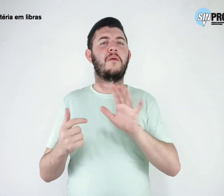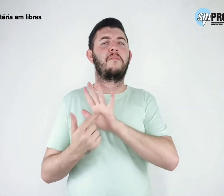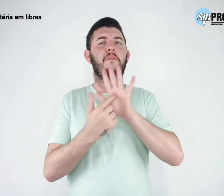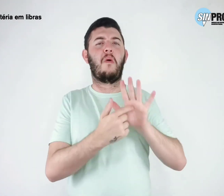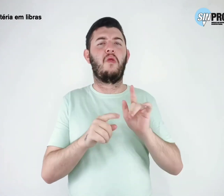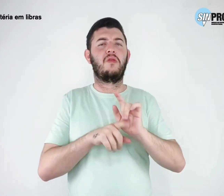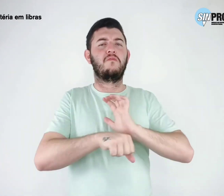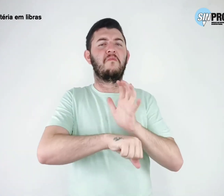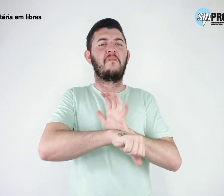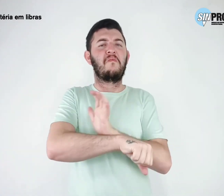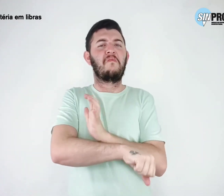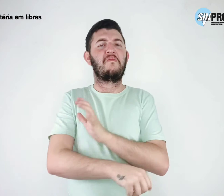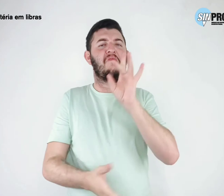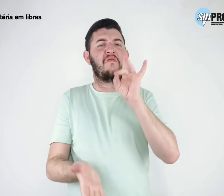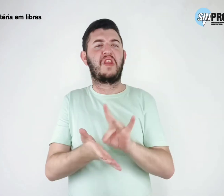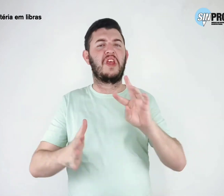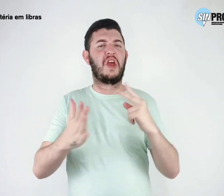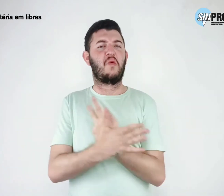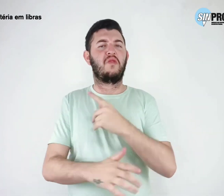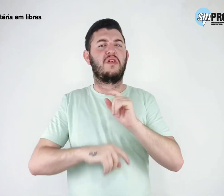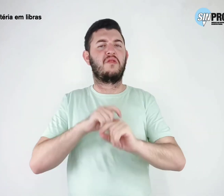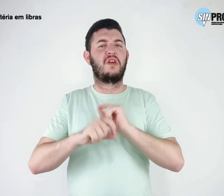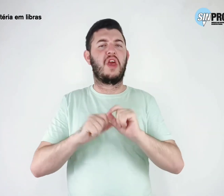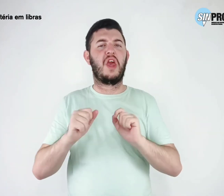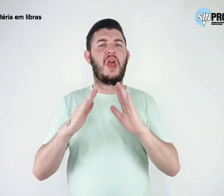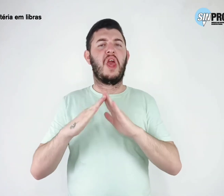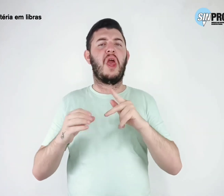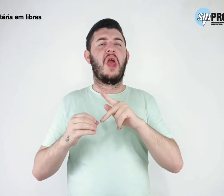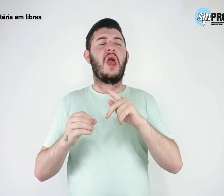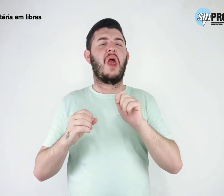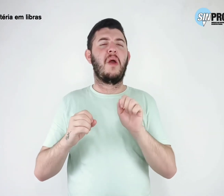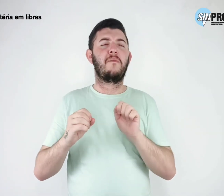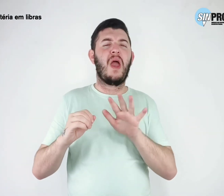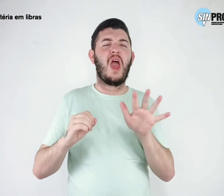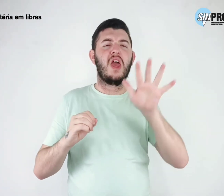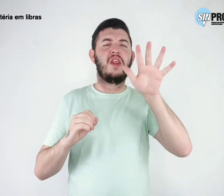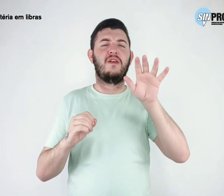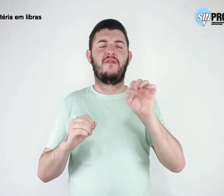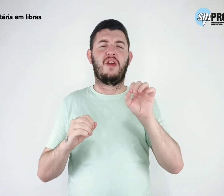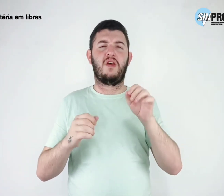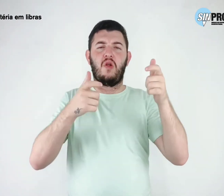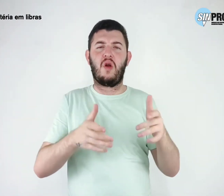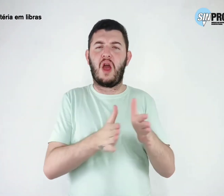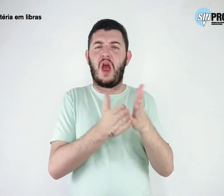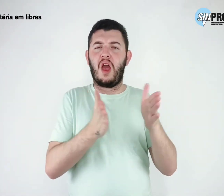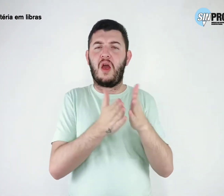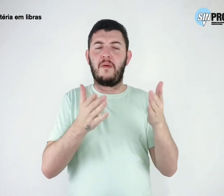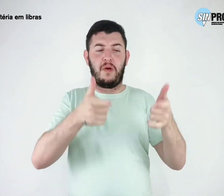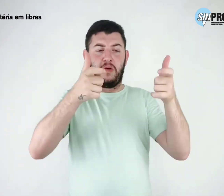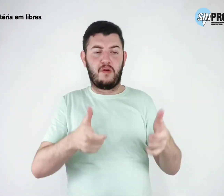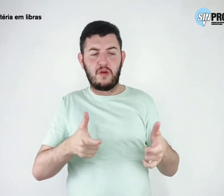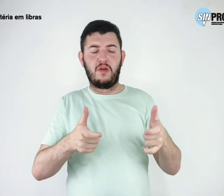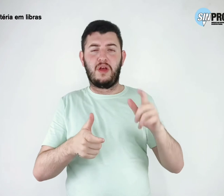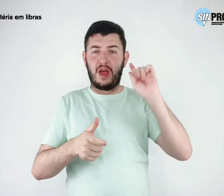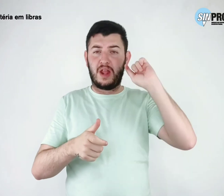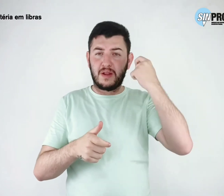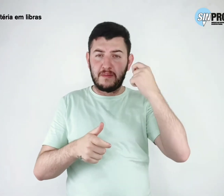Isso acontece em todas as periferias em que a população preta é agredida,